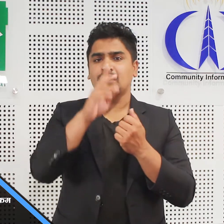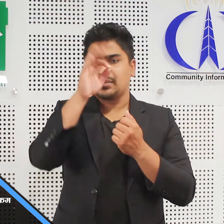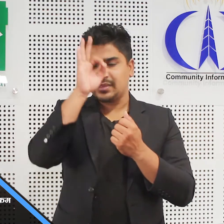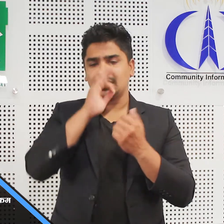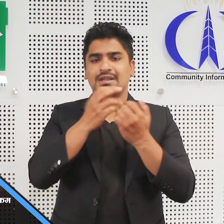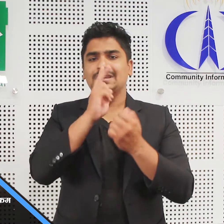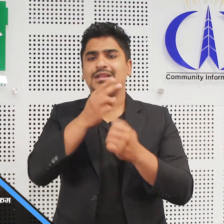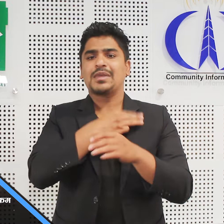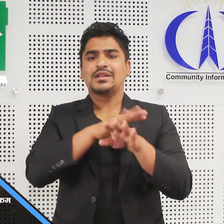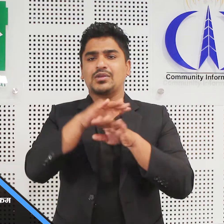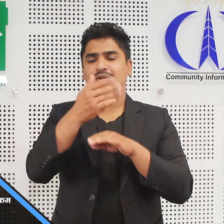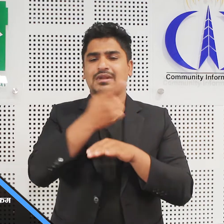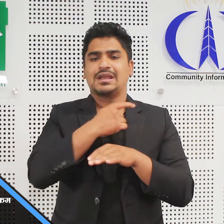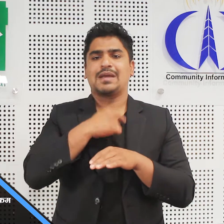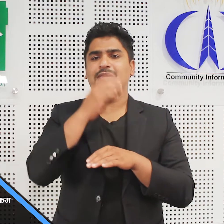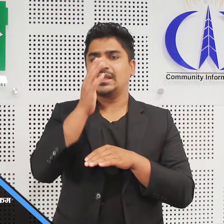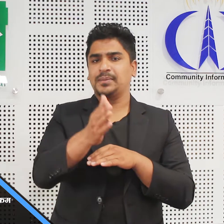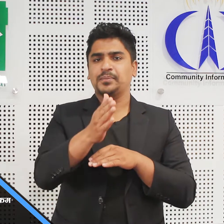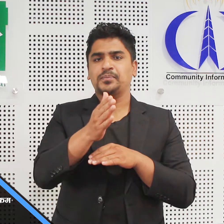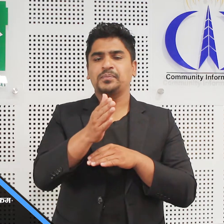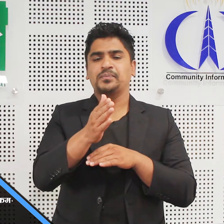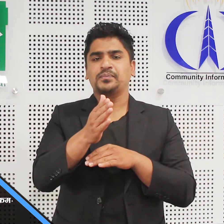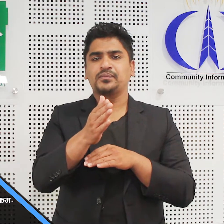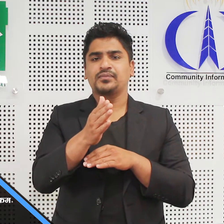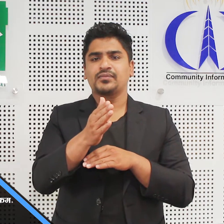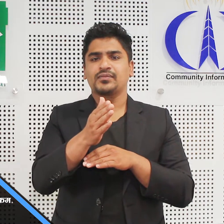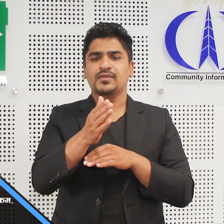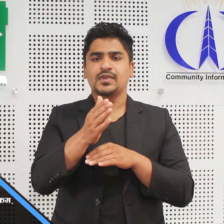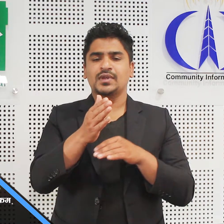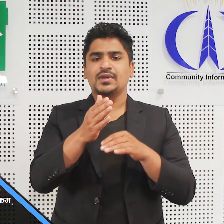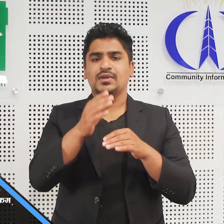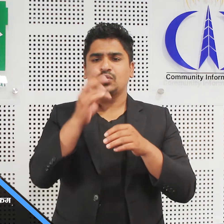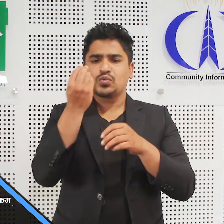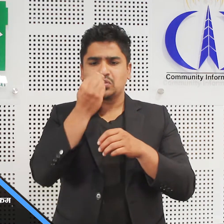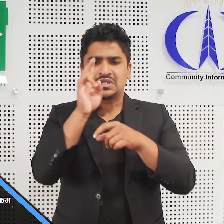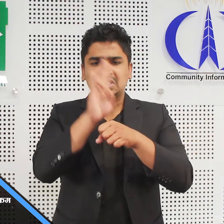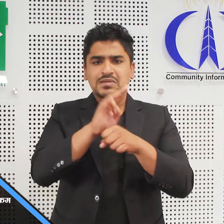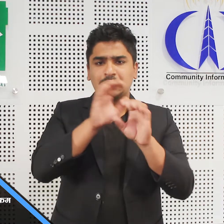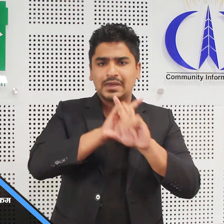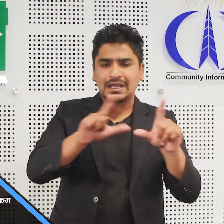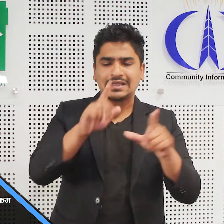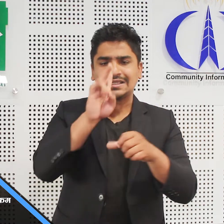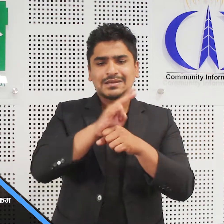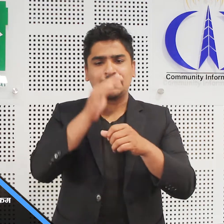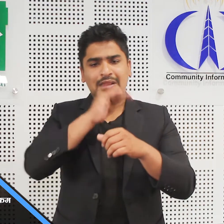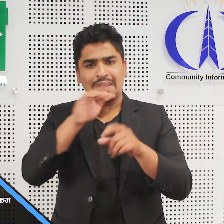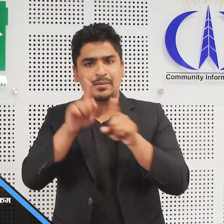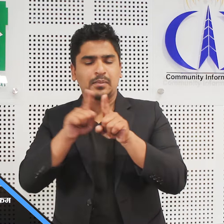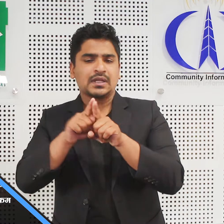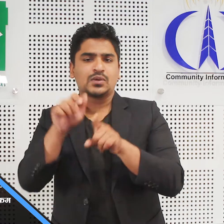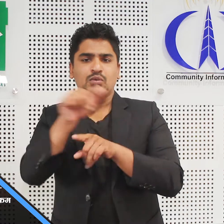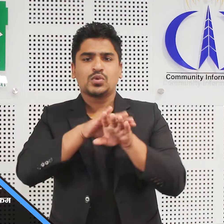त्यस्ता मान्छेहरूलाई हामीले अब कोहीसँग सिप छैन भने सिपमूलक तालिमहरू पनि तिनीहरूको लागि लक्षित